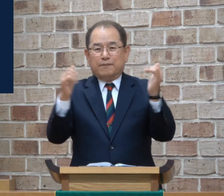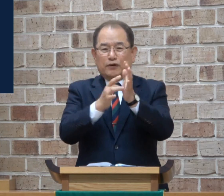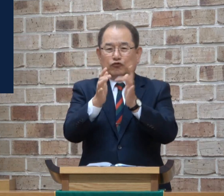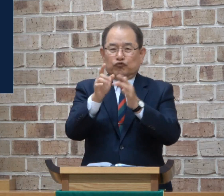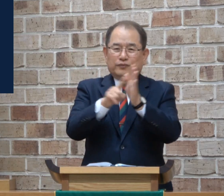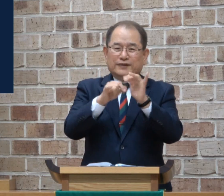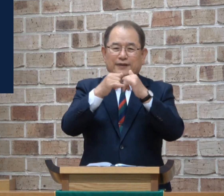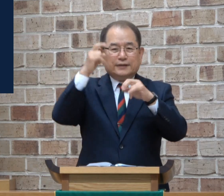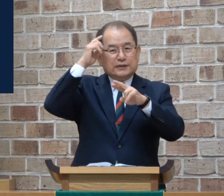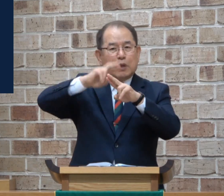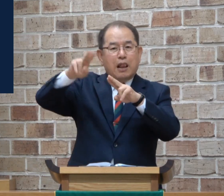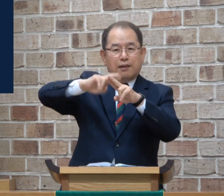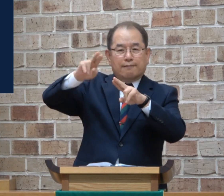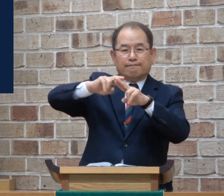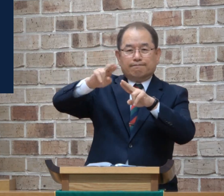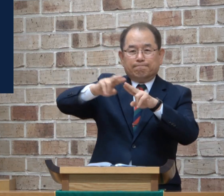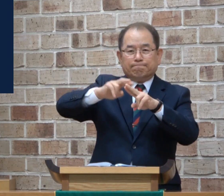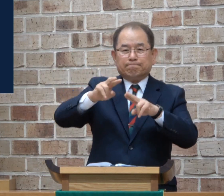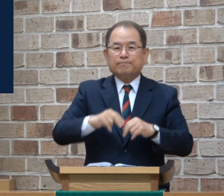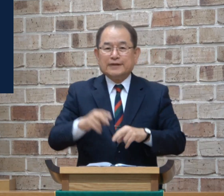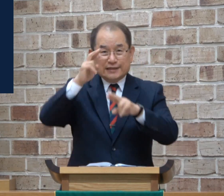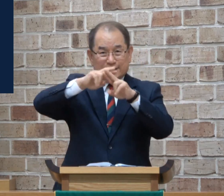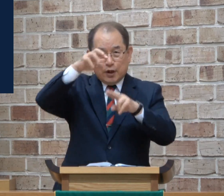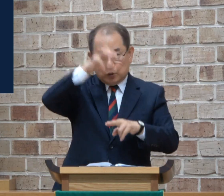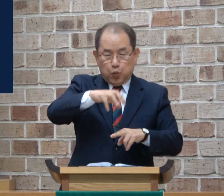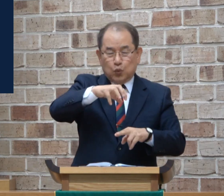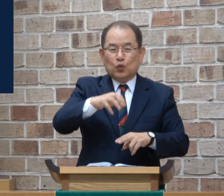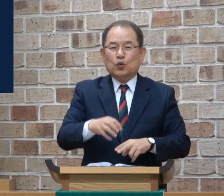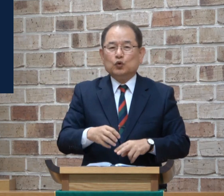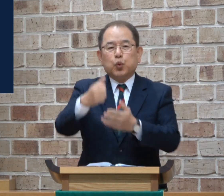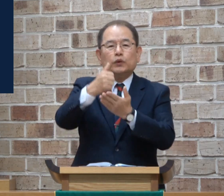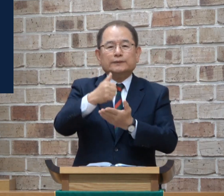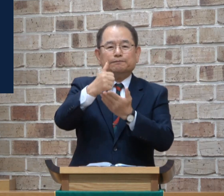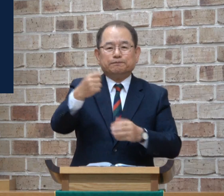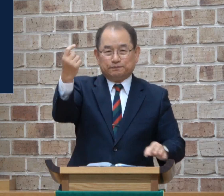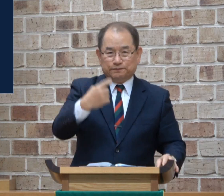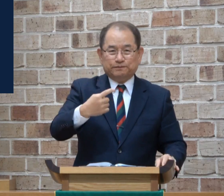이발을 전문으로 하시는 분이 이발을 하러 사람들이 왔을 때